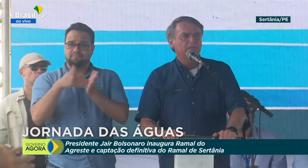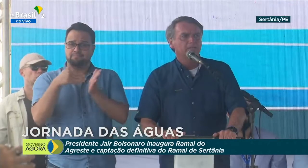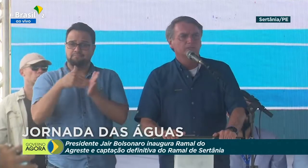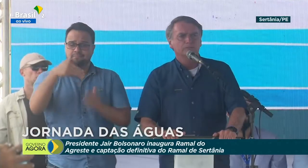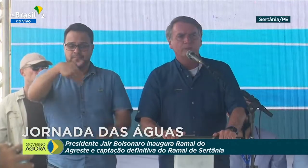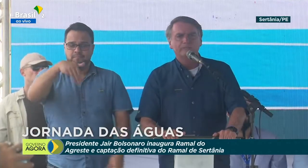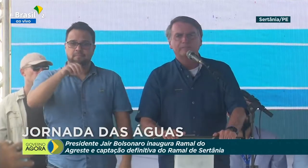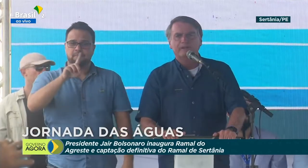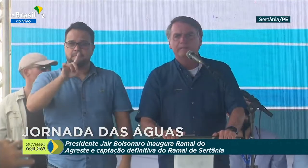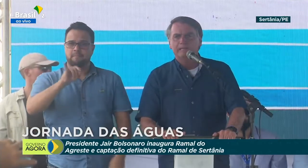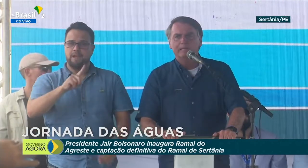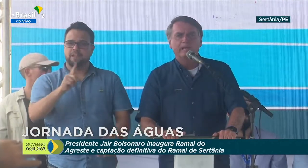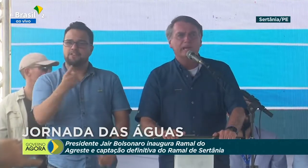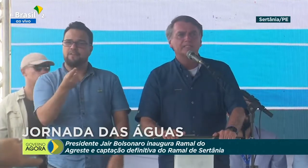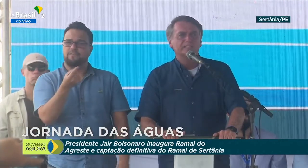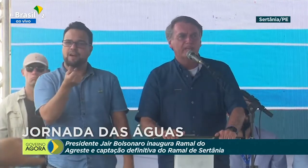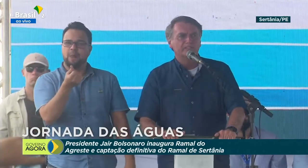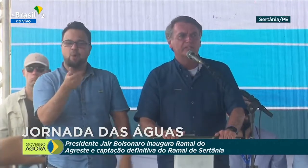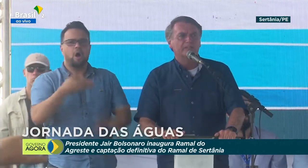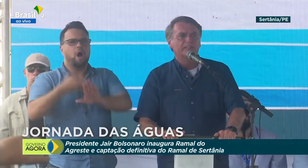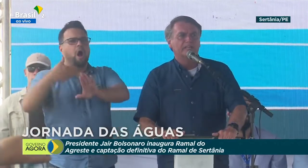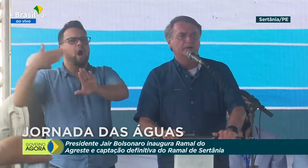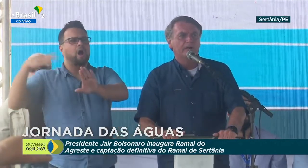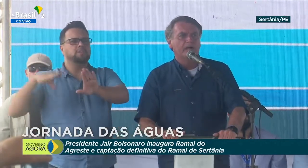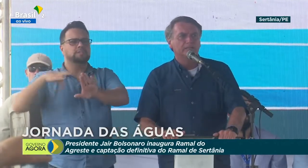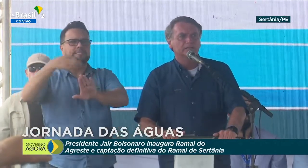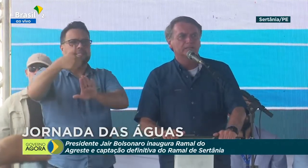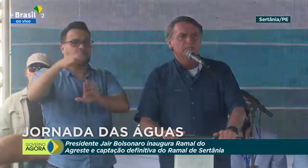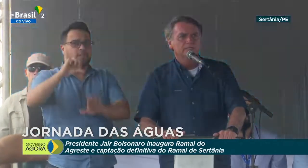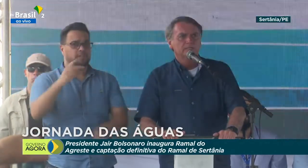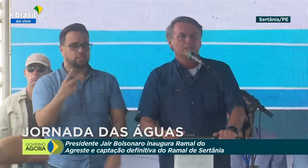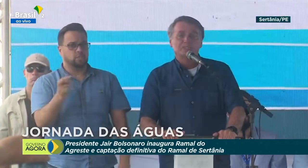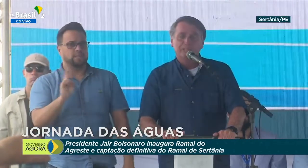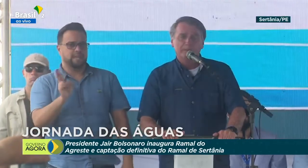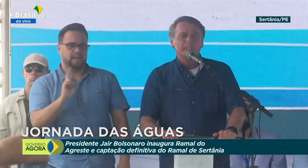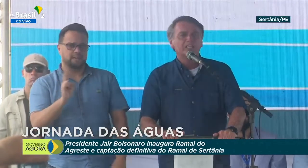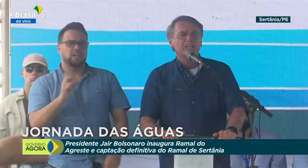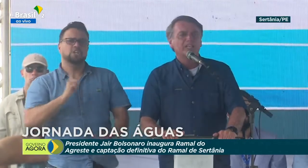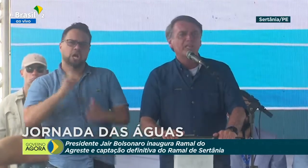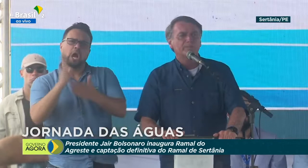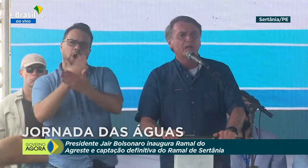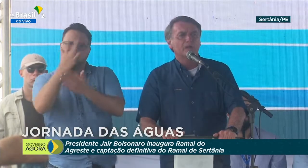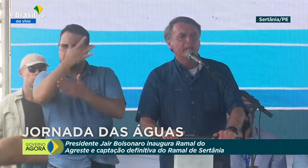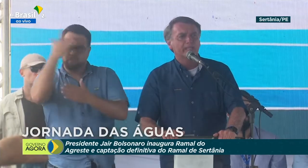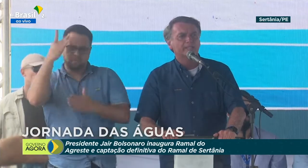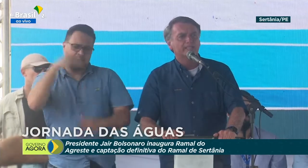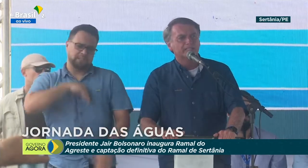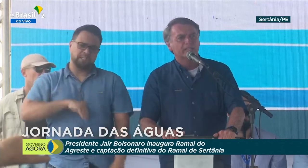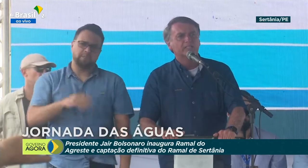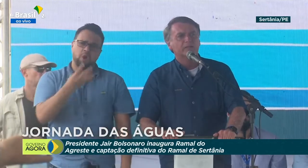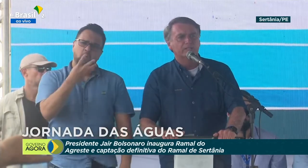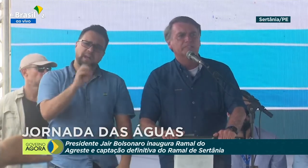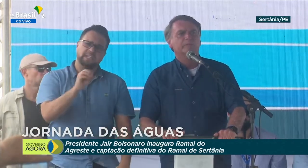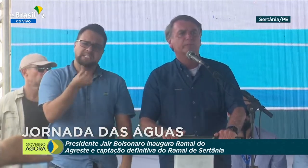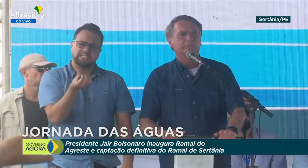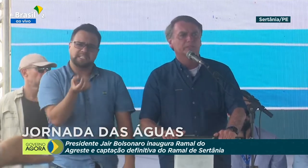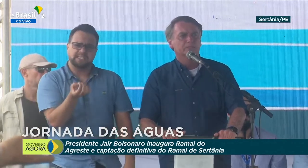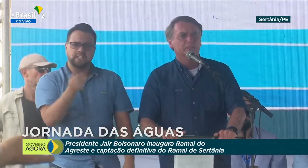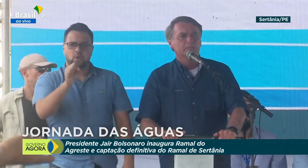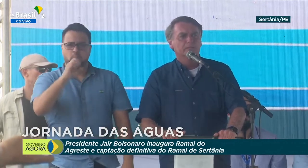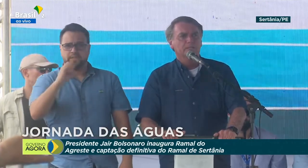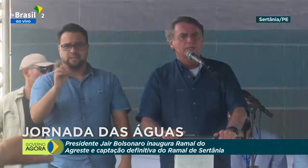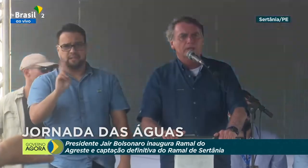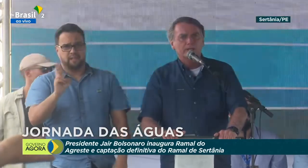A média do Bolsa Família era de R$ 192,00. E tinha muita gente que recebia 40, 60, 80 por